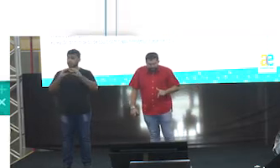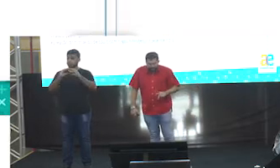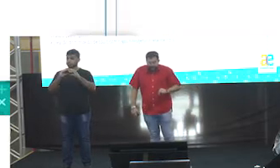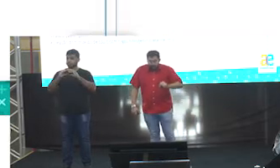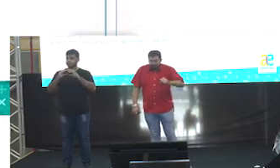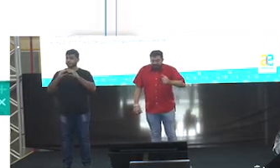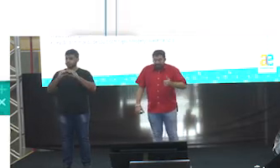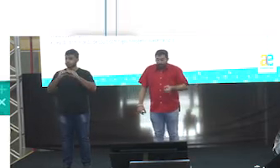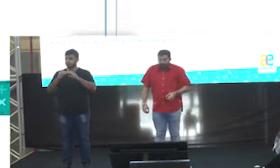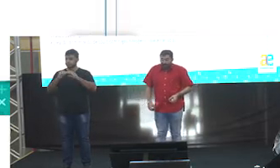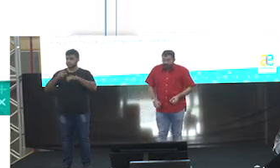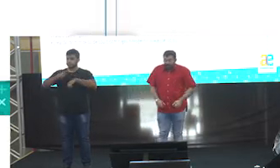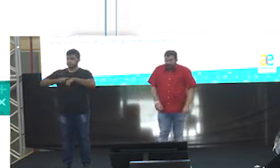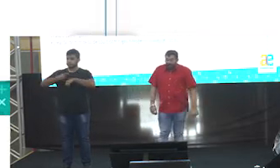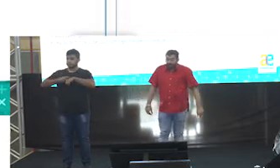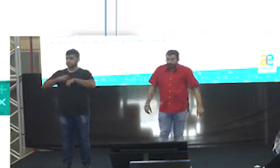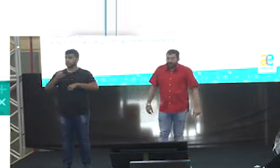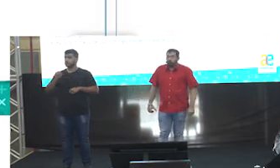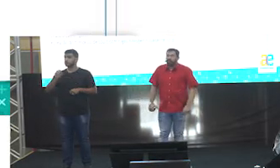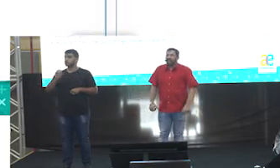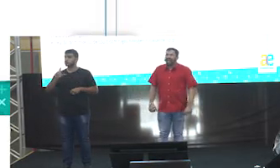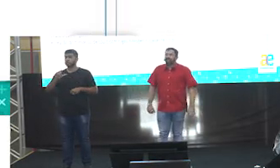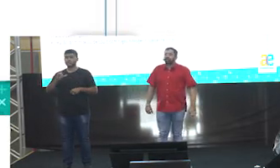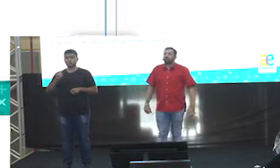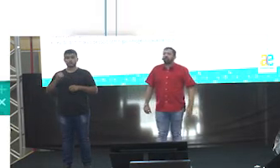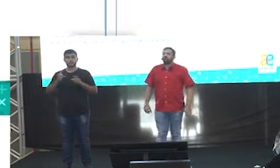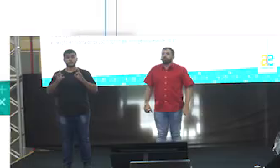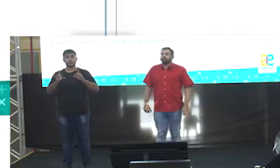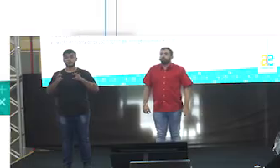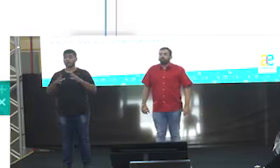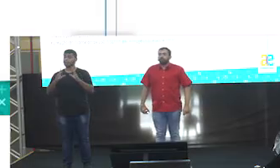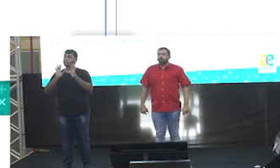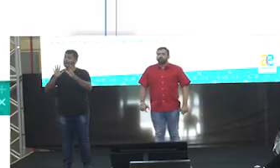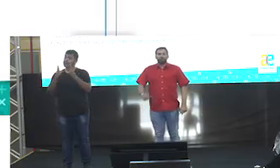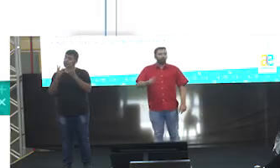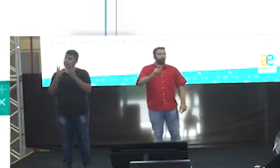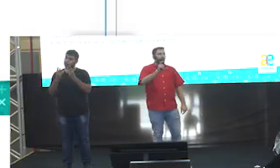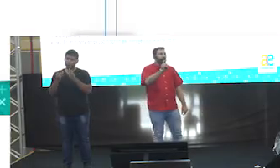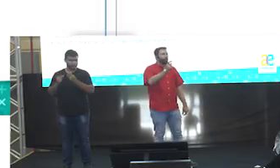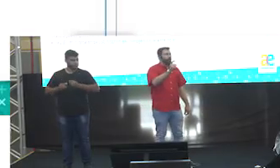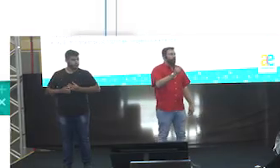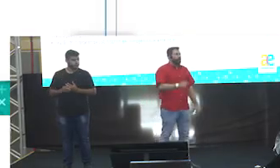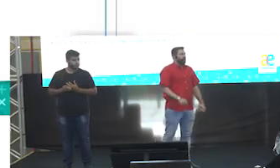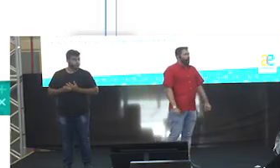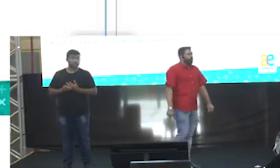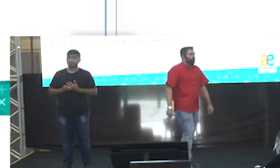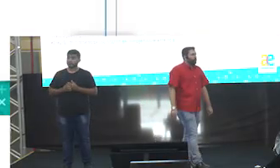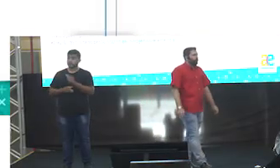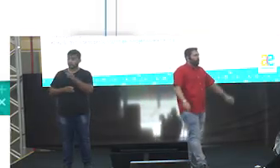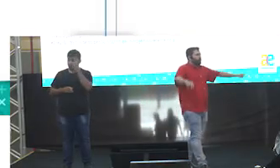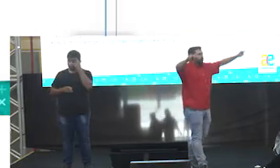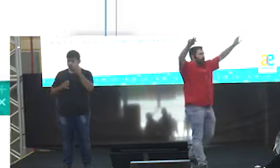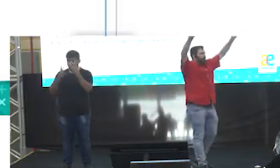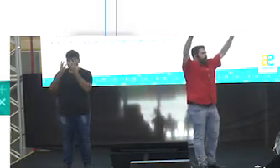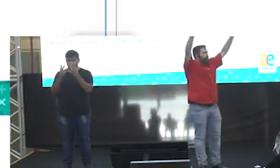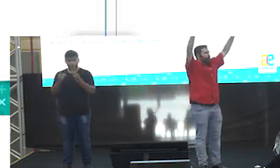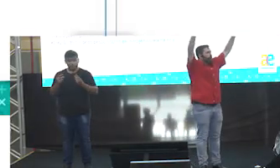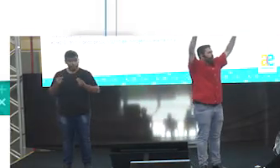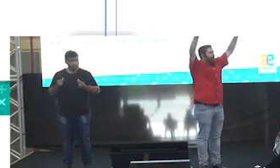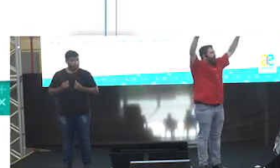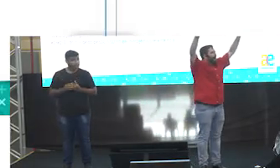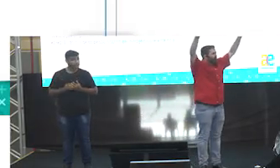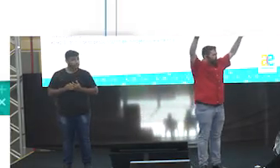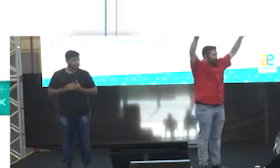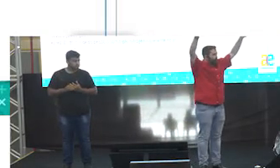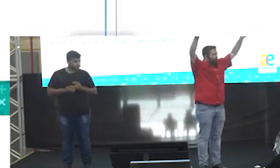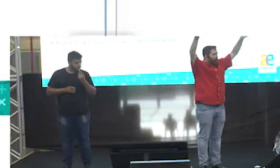sólida, mas que apresenta um aspecto derretido. Gente, o outro nome de derretido, vocês estão vendo que derretido